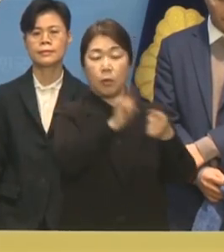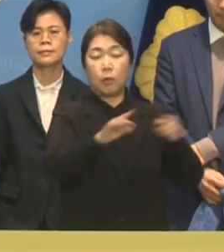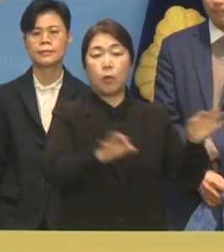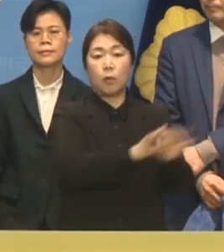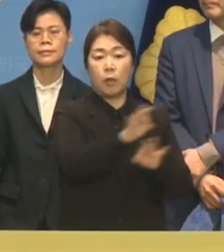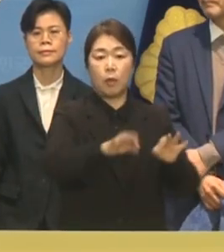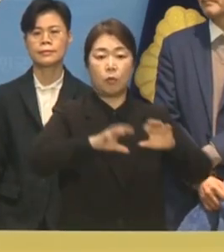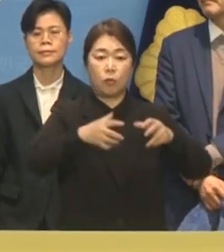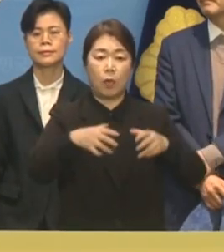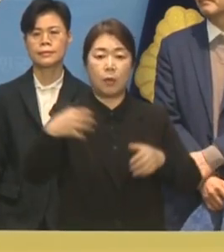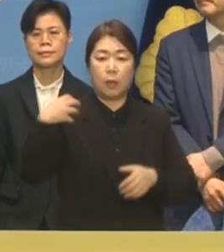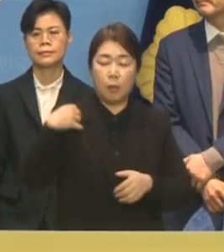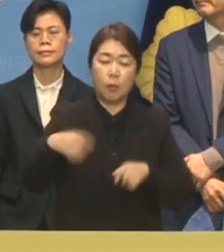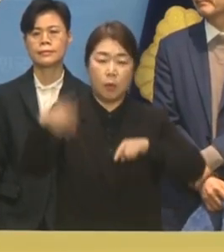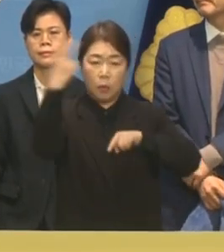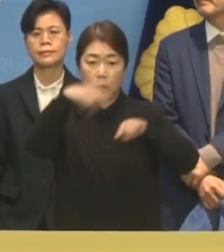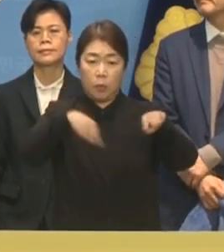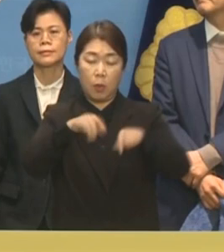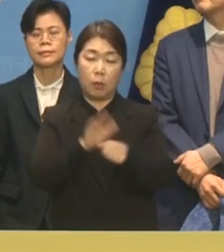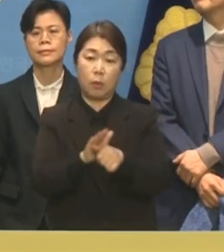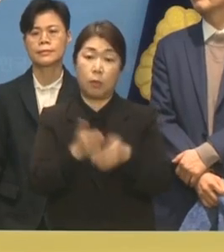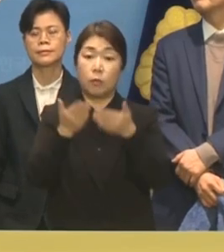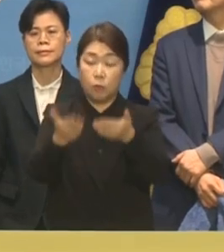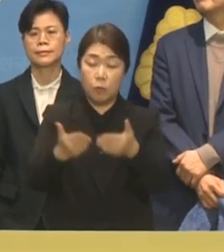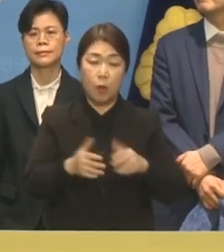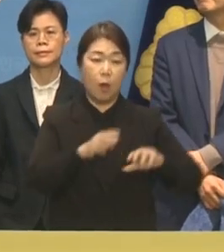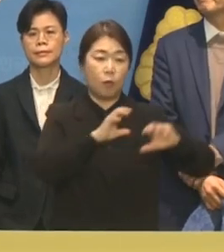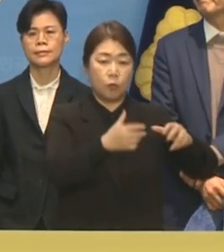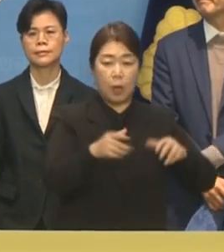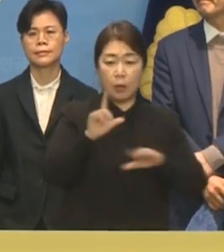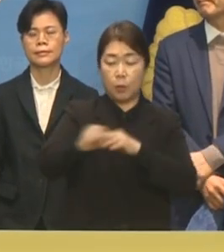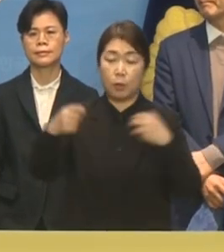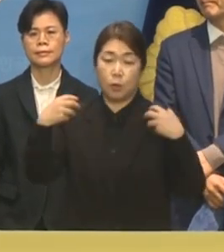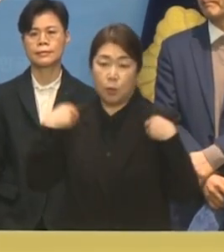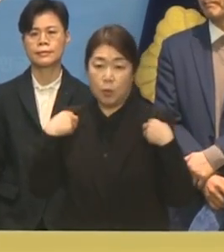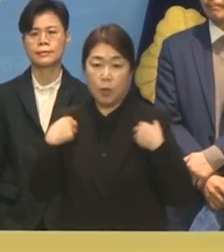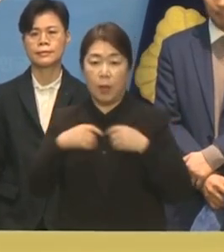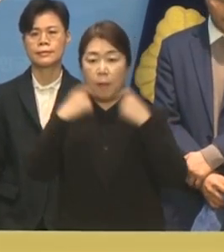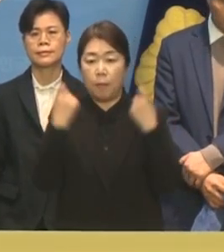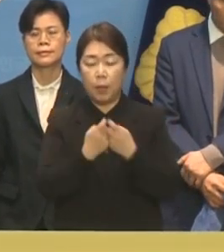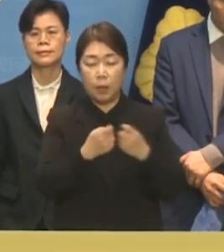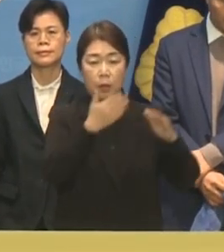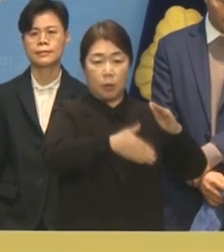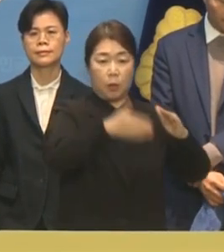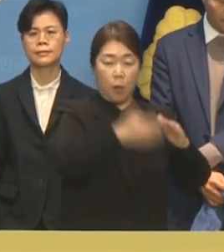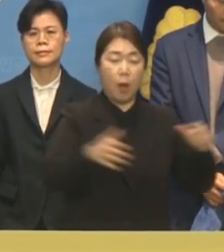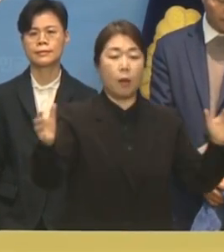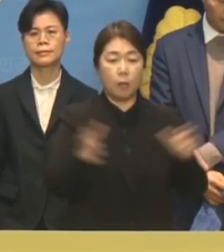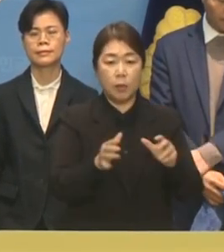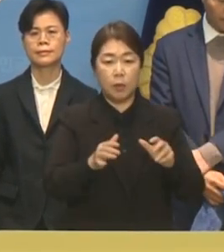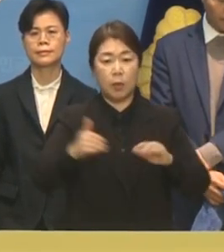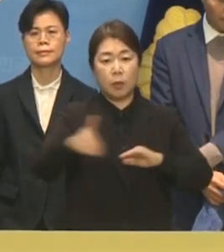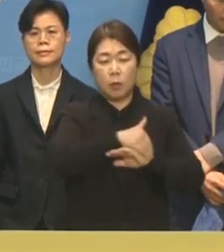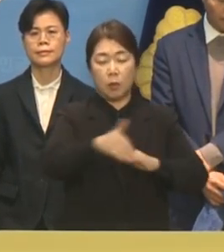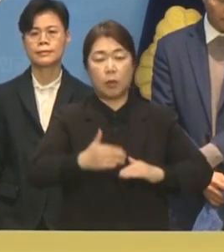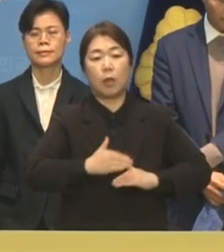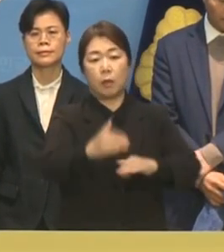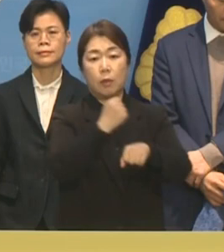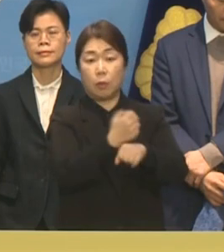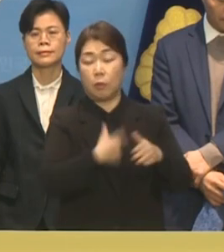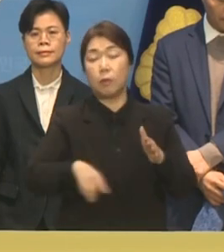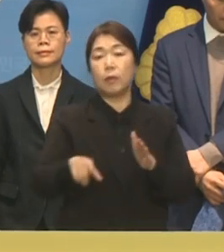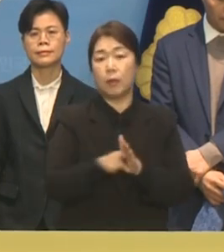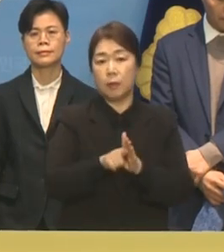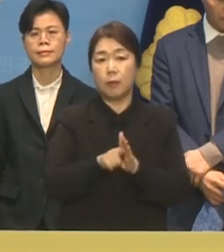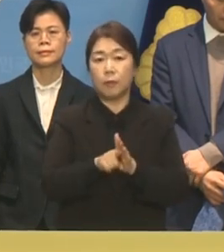차원에서 효율적으로 지원하고 국가와 지방자치단체의 민관 협치에 기반한 정책 추진 체계 구축 등을